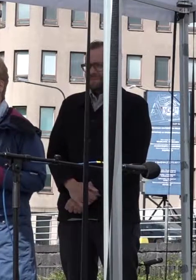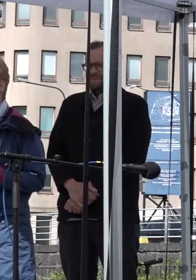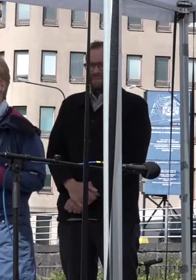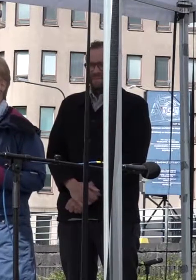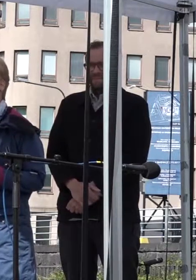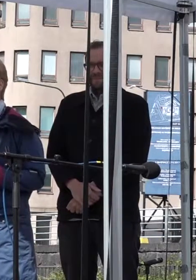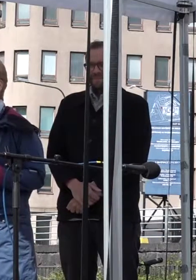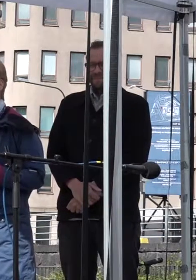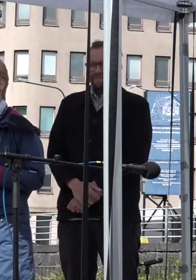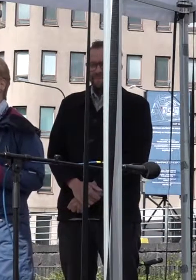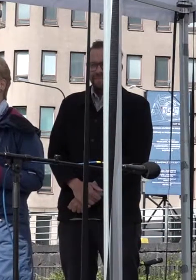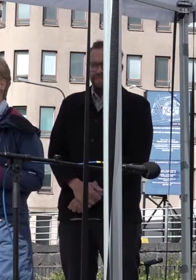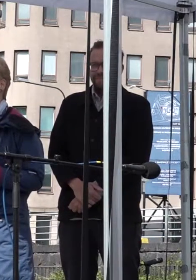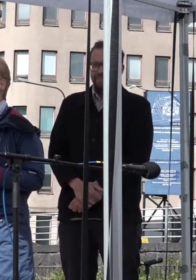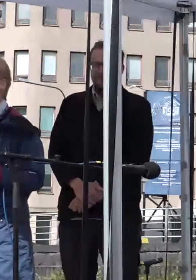päivä.